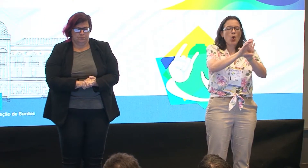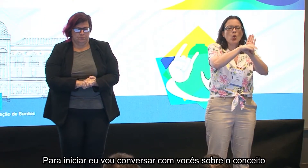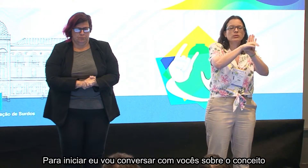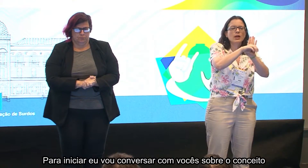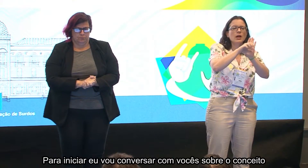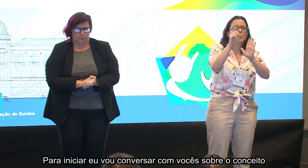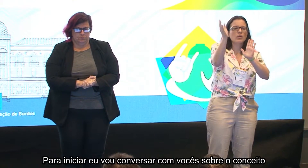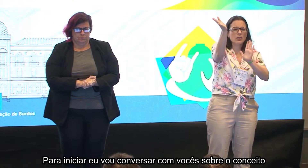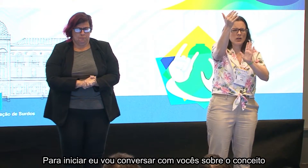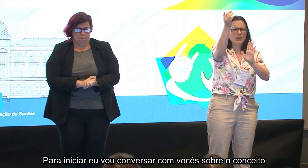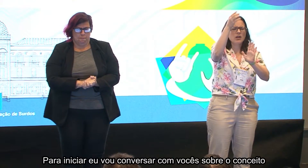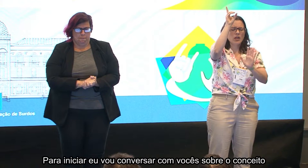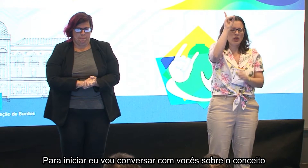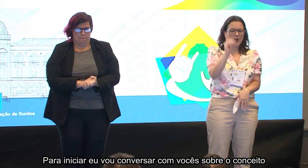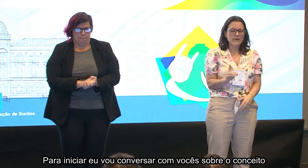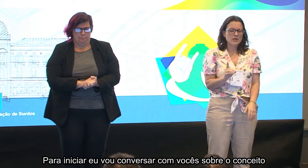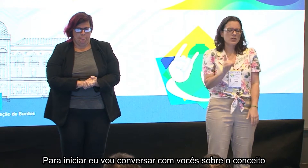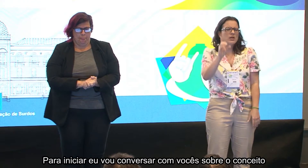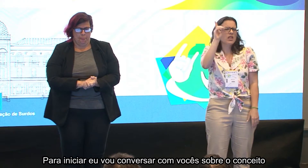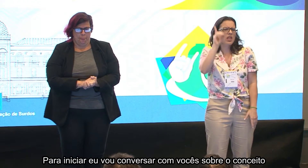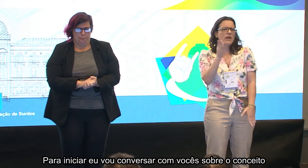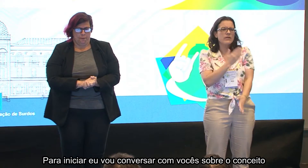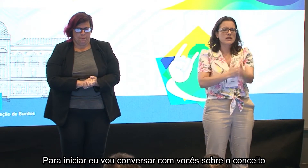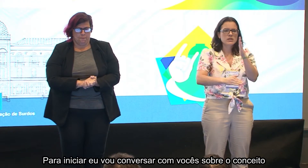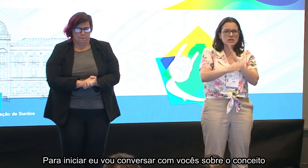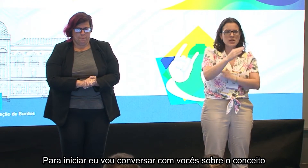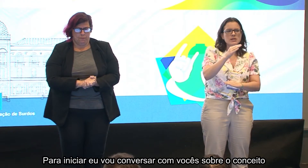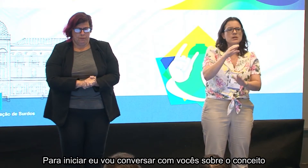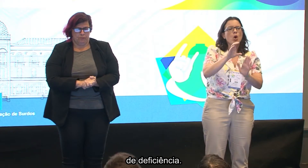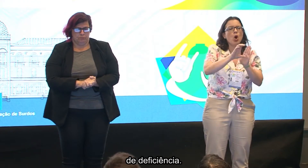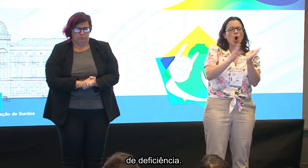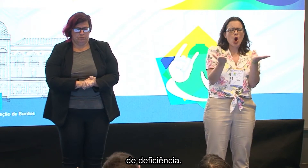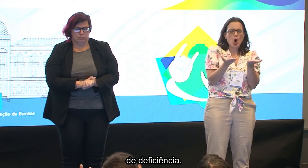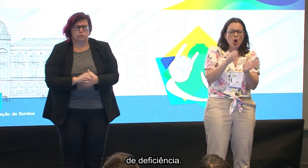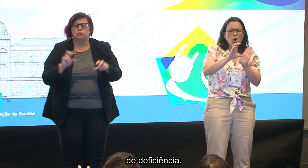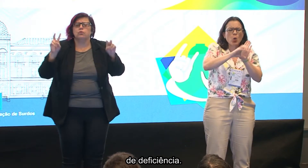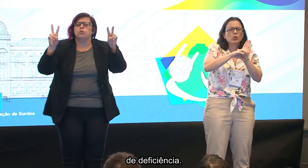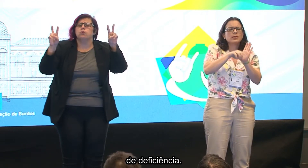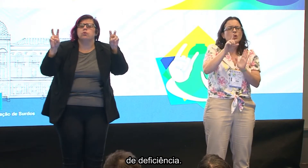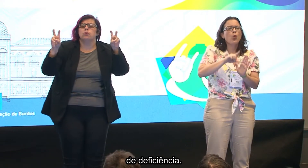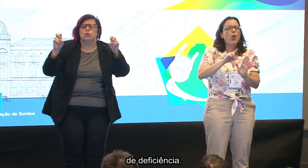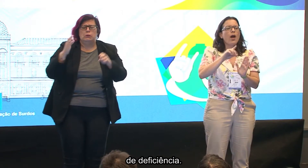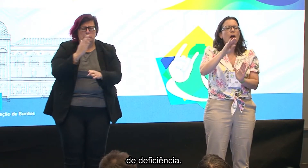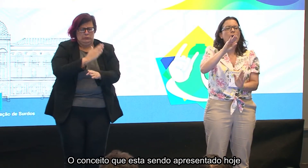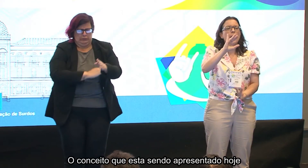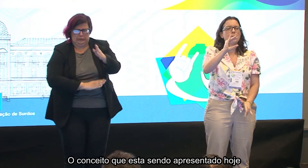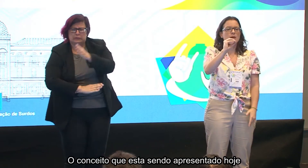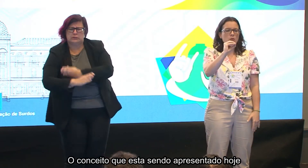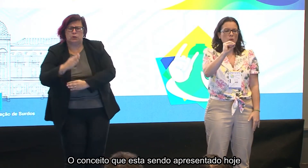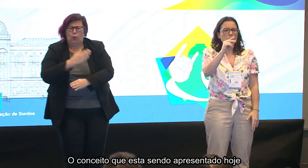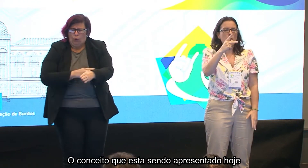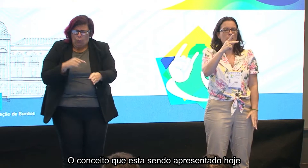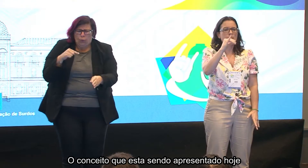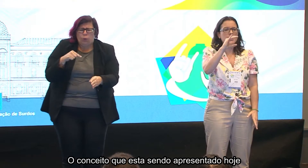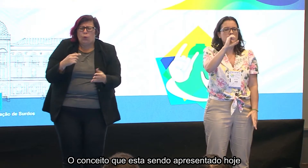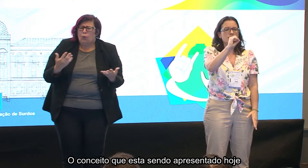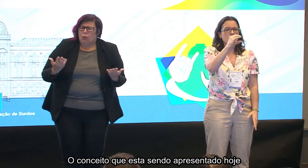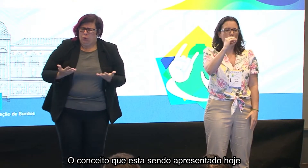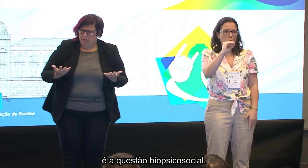E para iniciar, eu vou conversar com vocês sobre o conceito de deficiência, o conceito que está sendo apresentado hoje, que